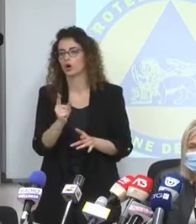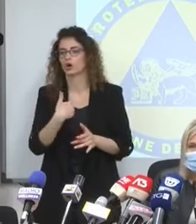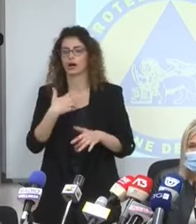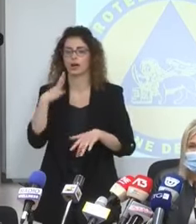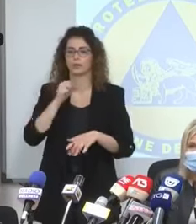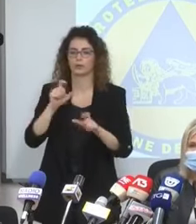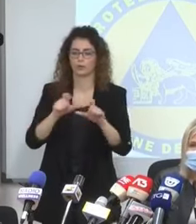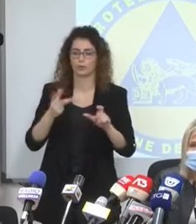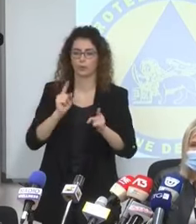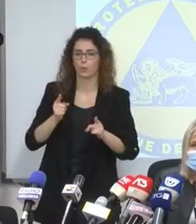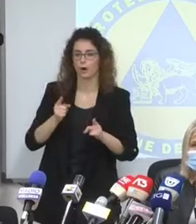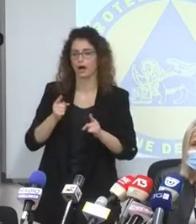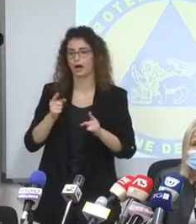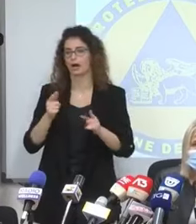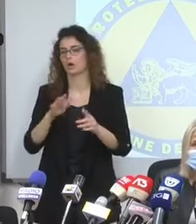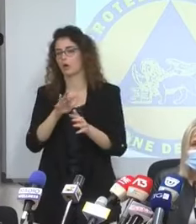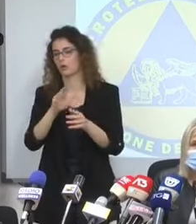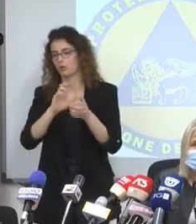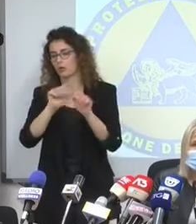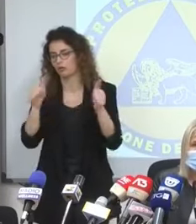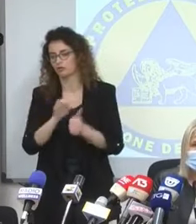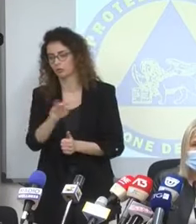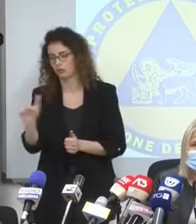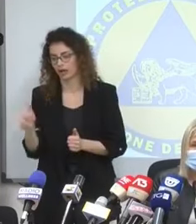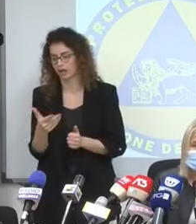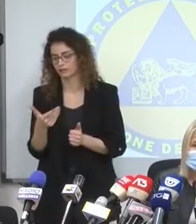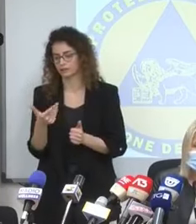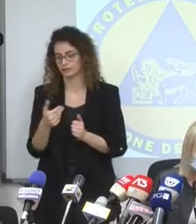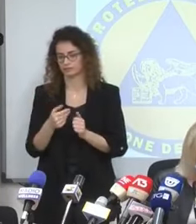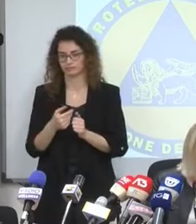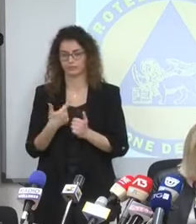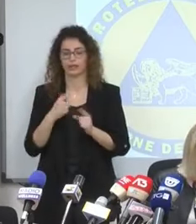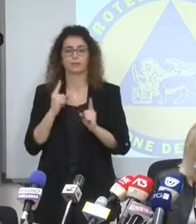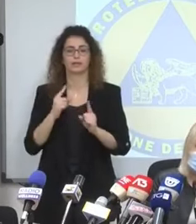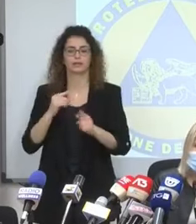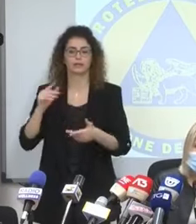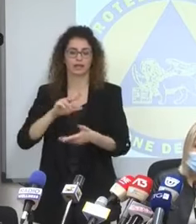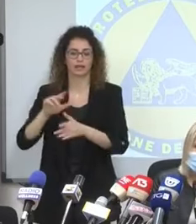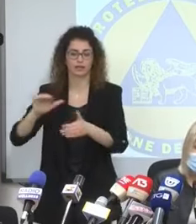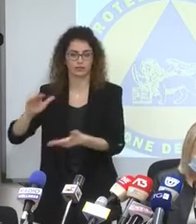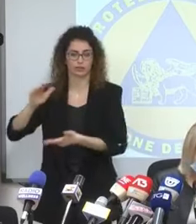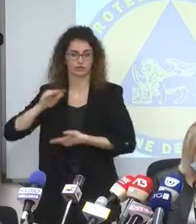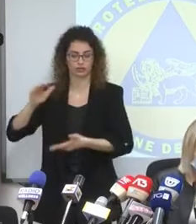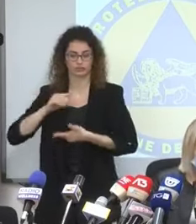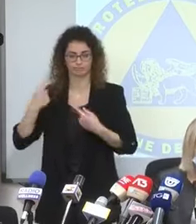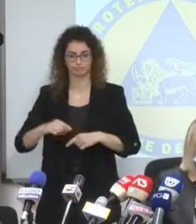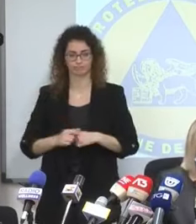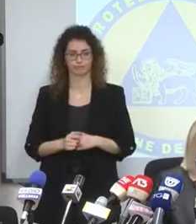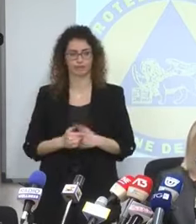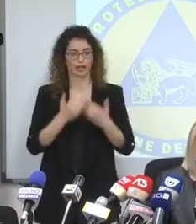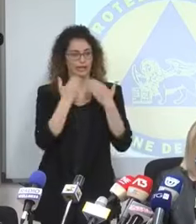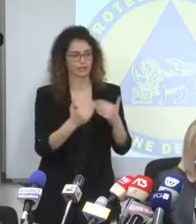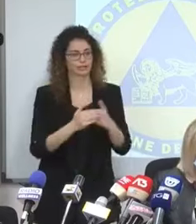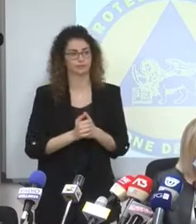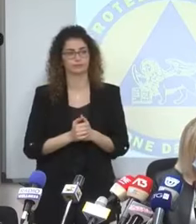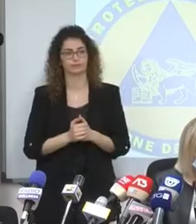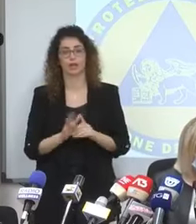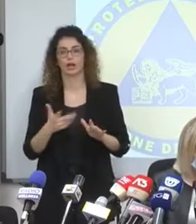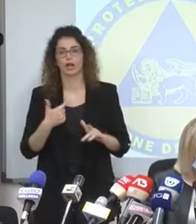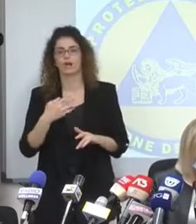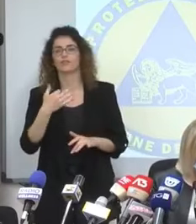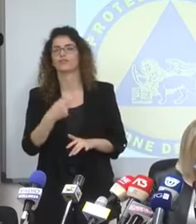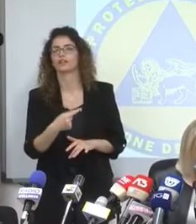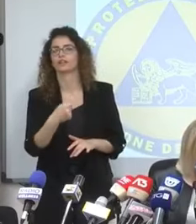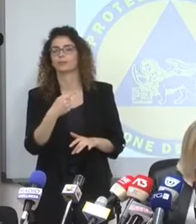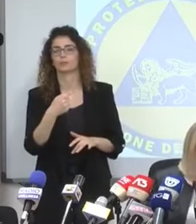altro, quindi non ha, dipende sempre insomma da vaccini permettendo e da tutto il resto. Grazie. Sono